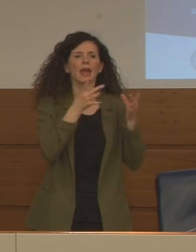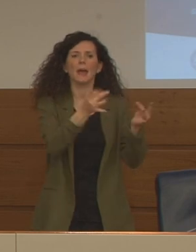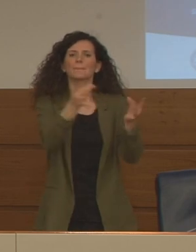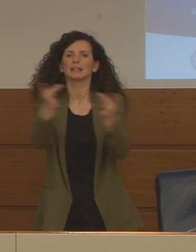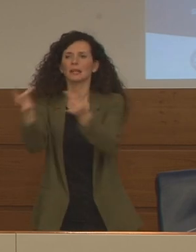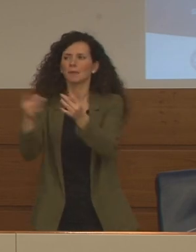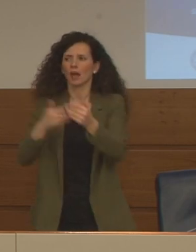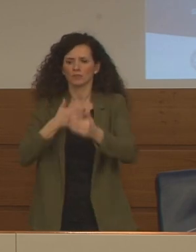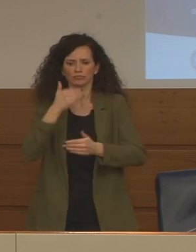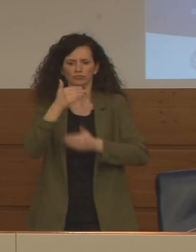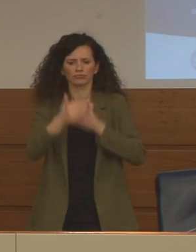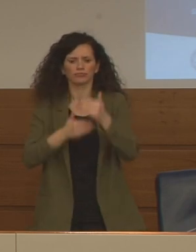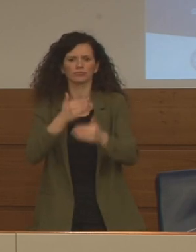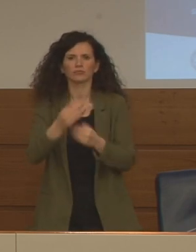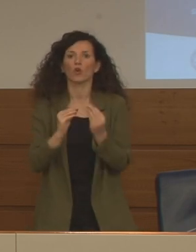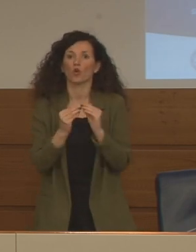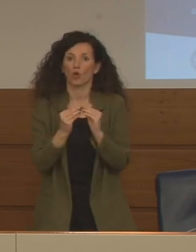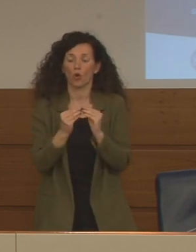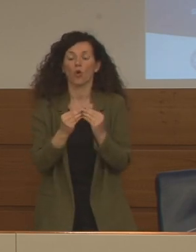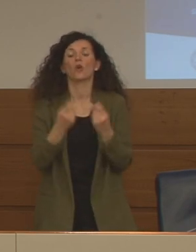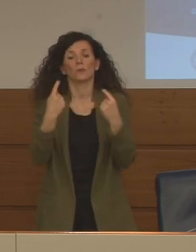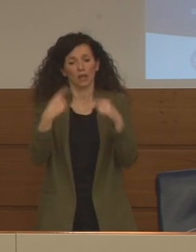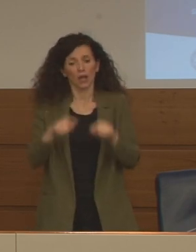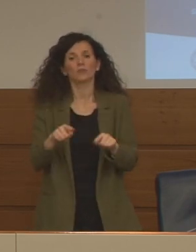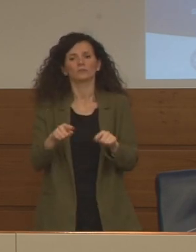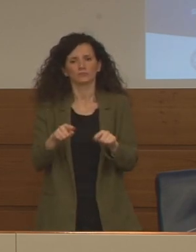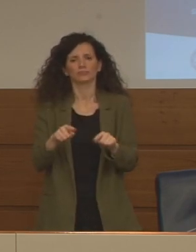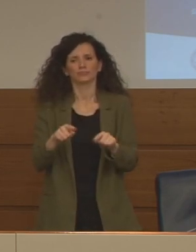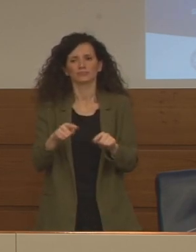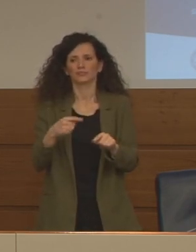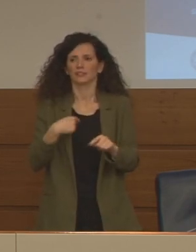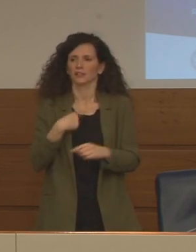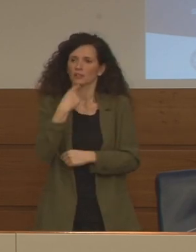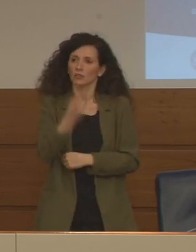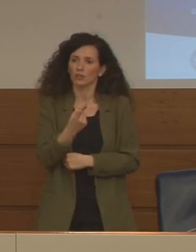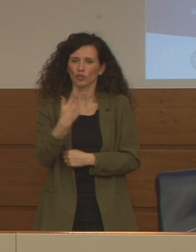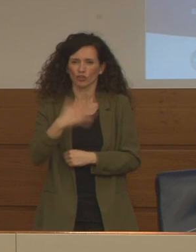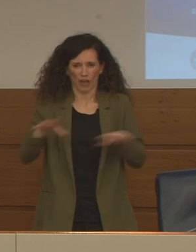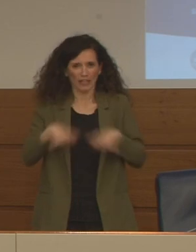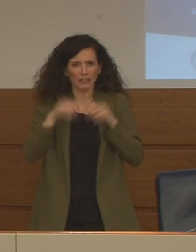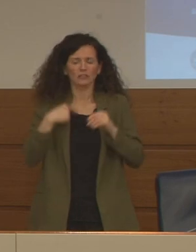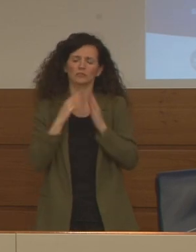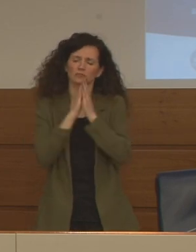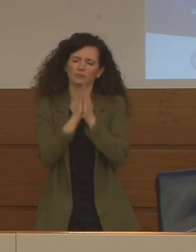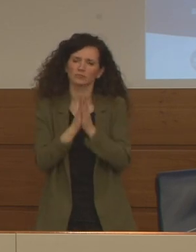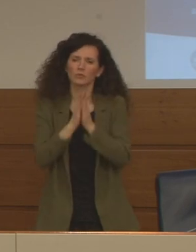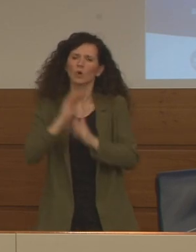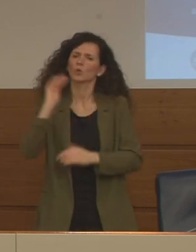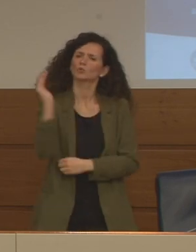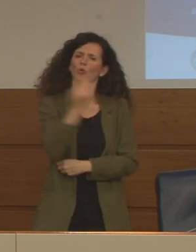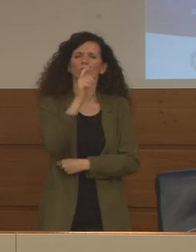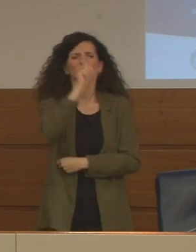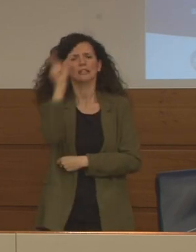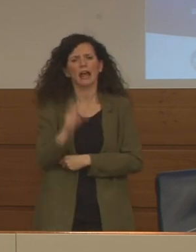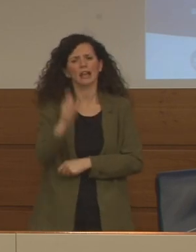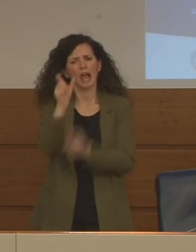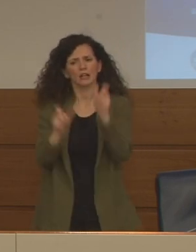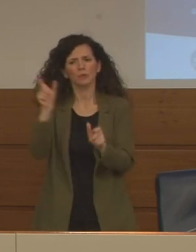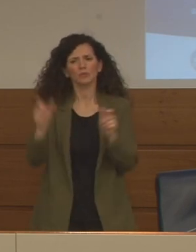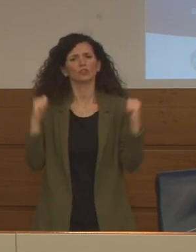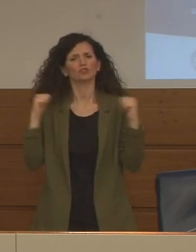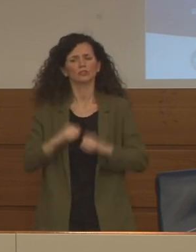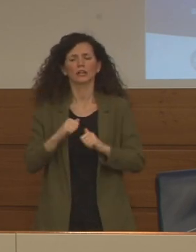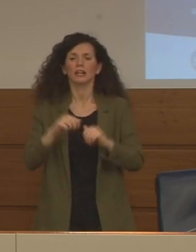per giustifica il perché mi avete sentito iniziare e raccomandare veramente a tutti gli italiani attenzione alle nostre persone